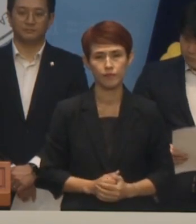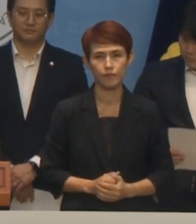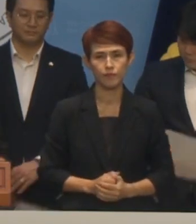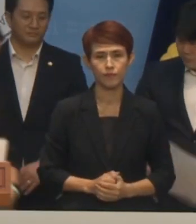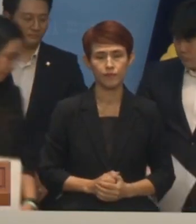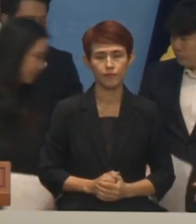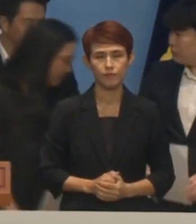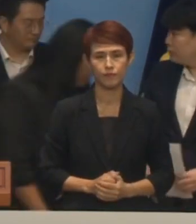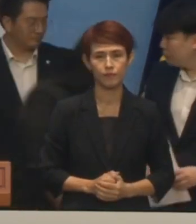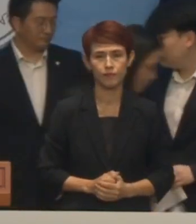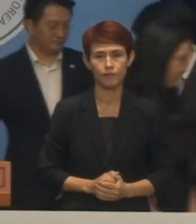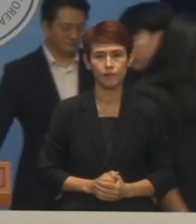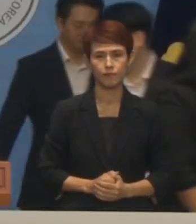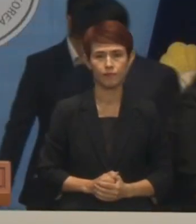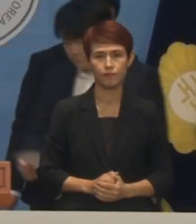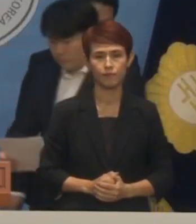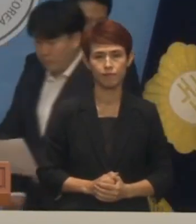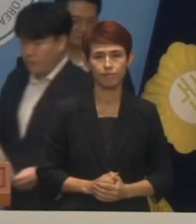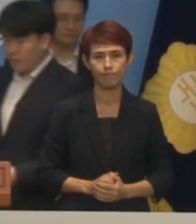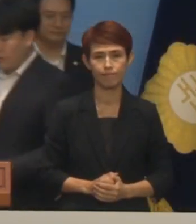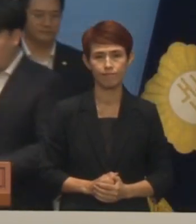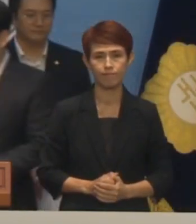시작하겠습니다.